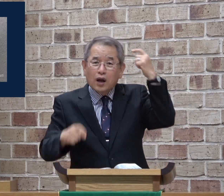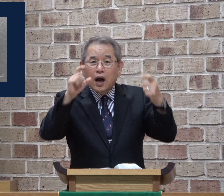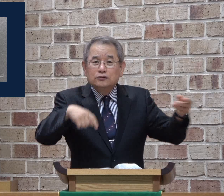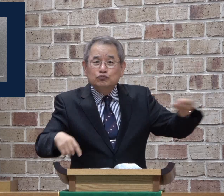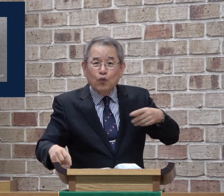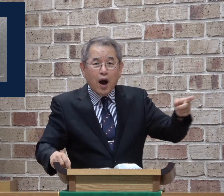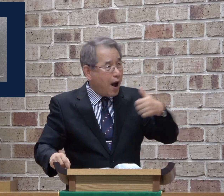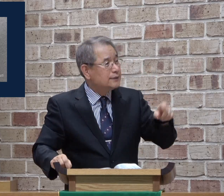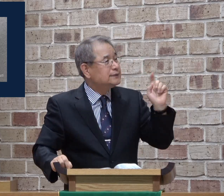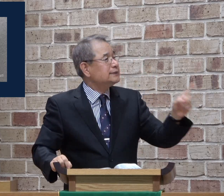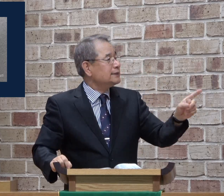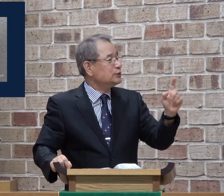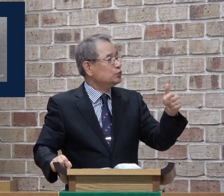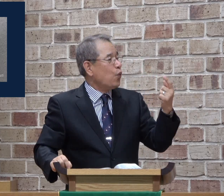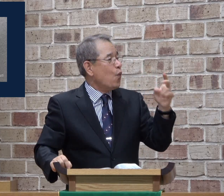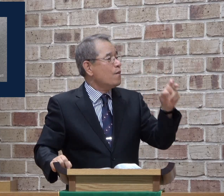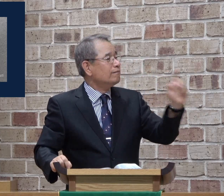카드를 줄까?